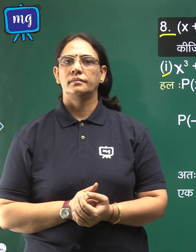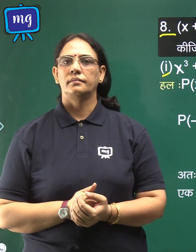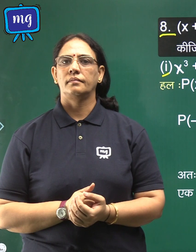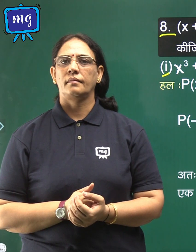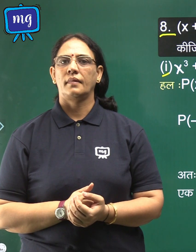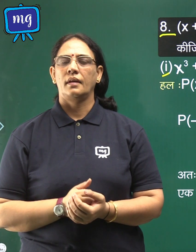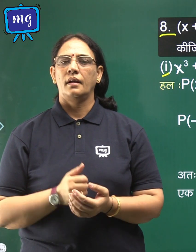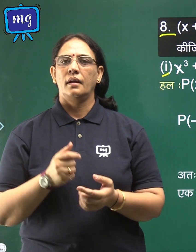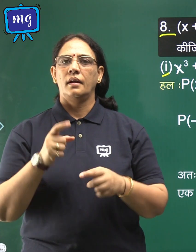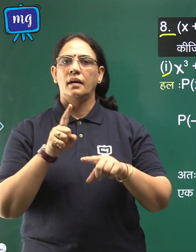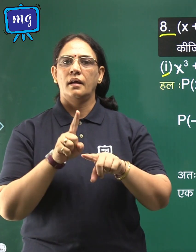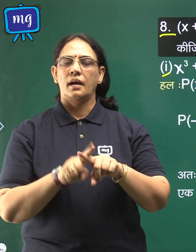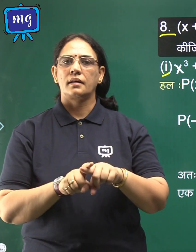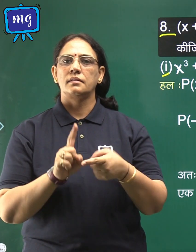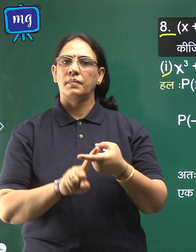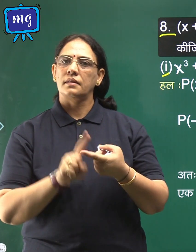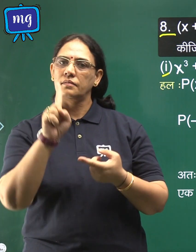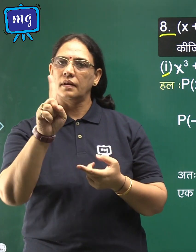एक्स प्लस 1